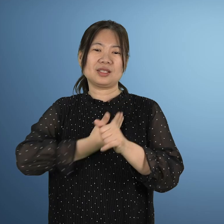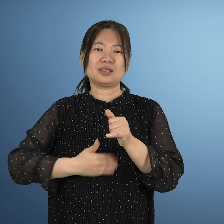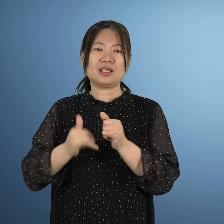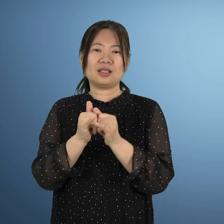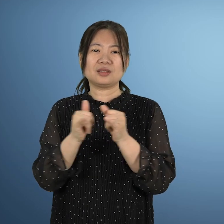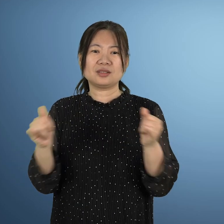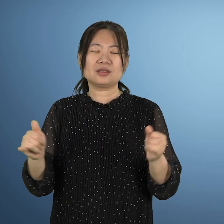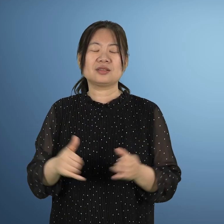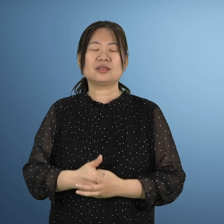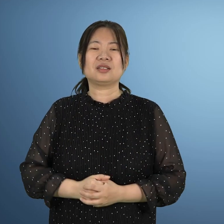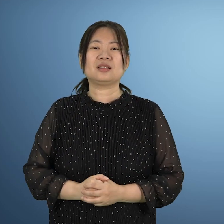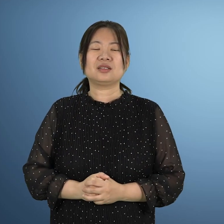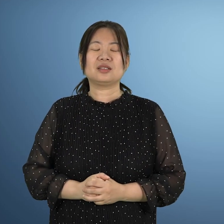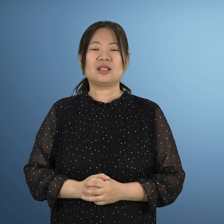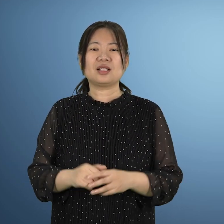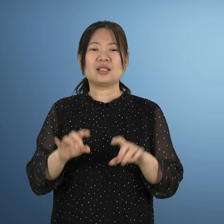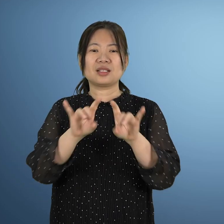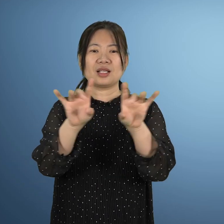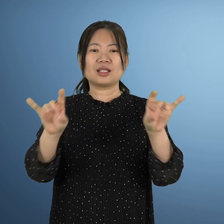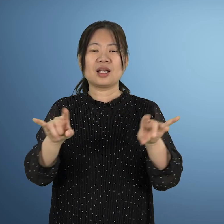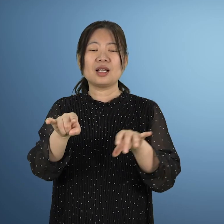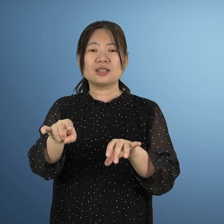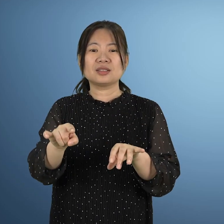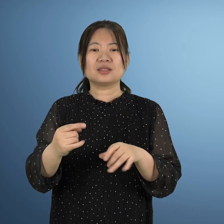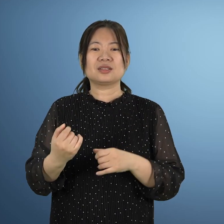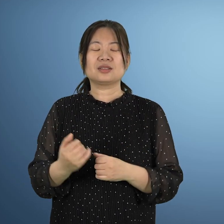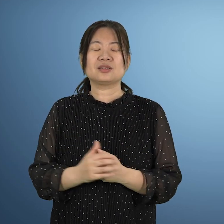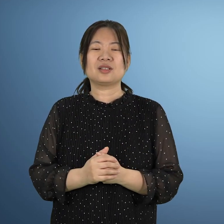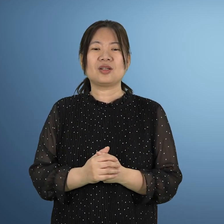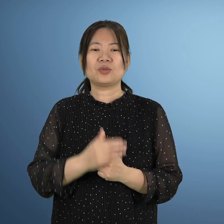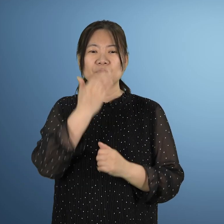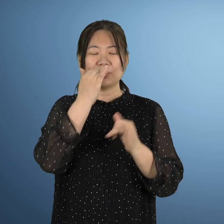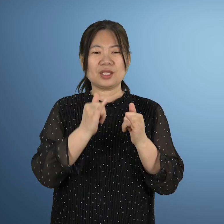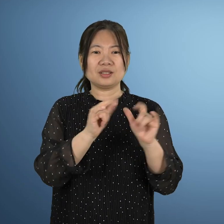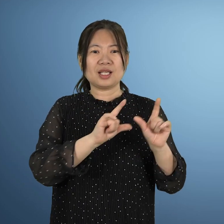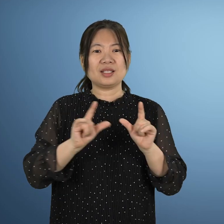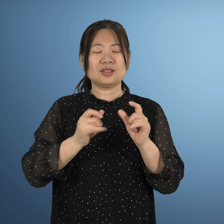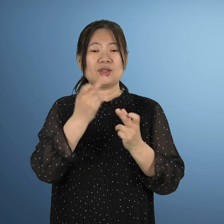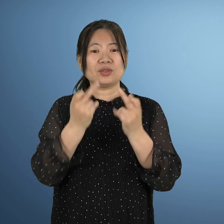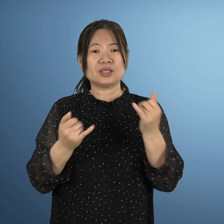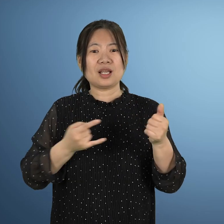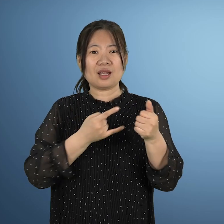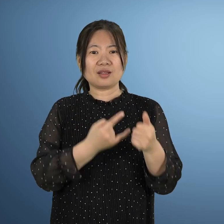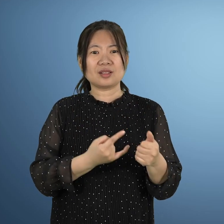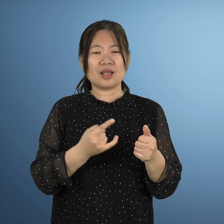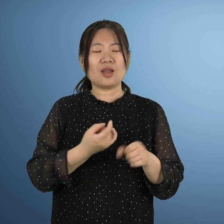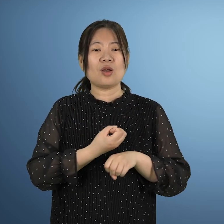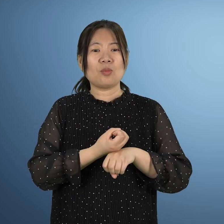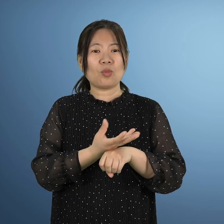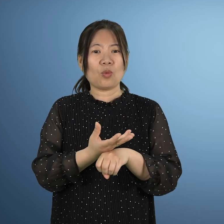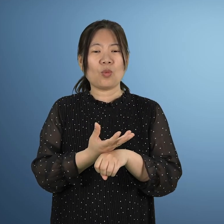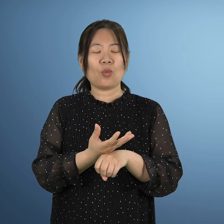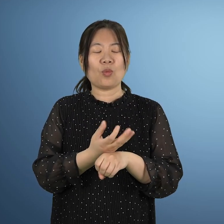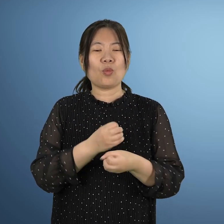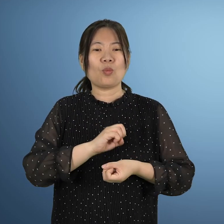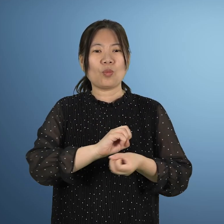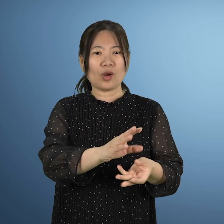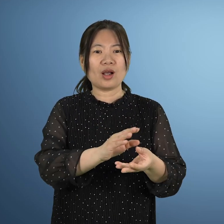제자들이 각각 그 힘대로 유대에 사는 형제들에게 뭘 보내기로